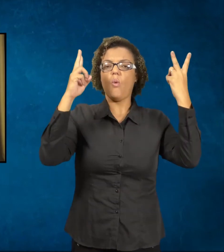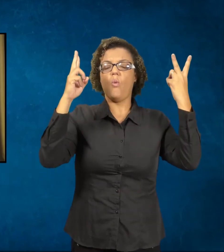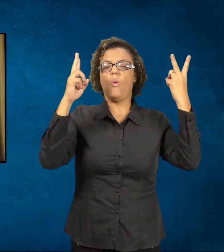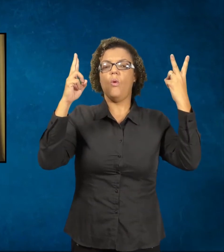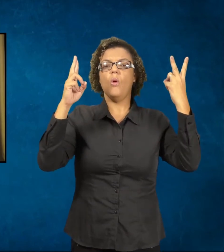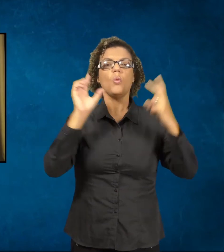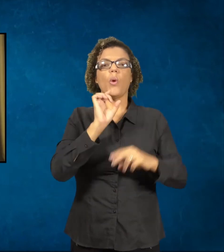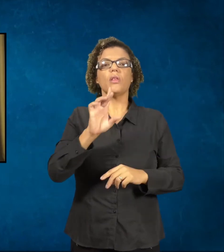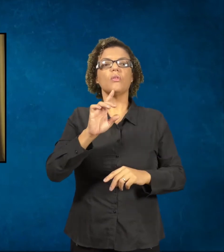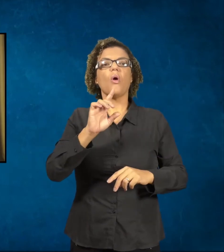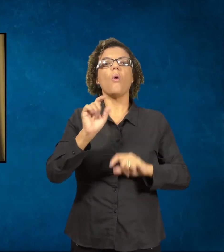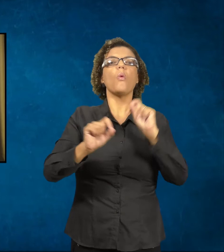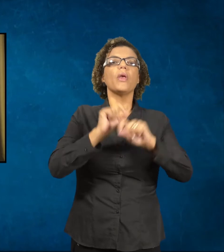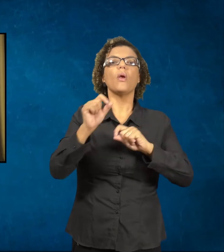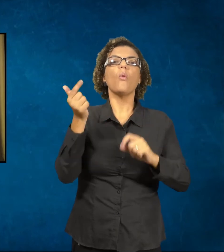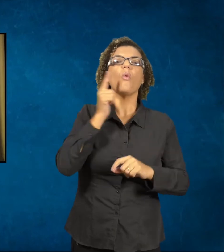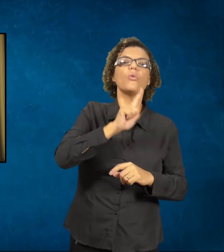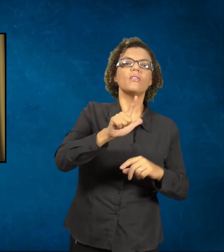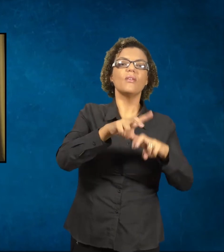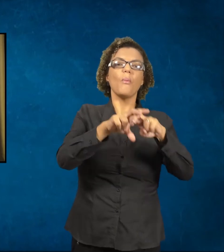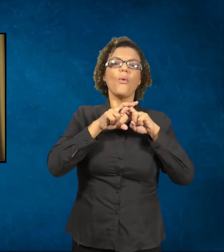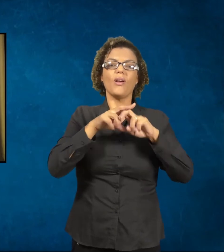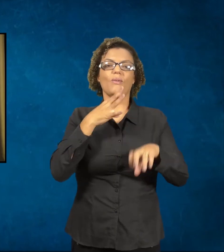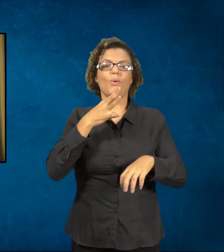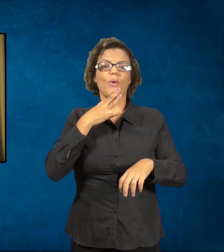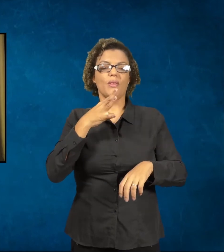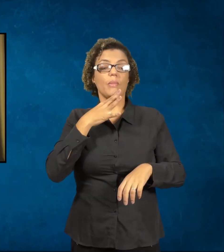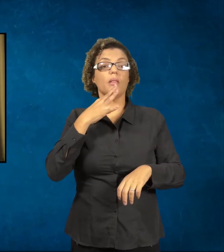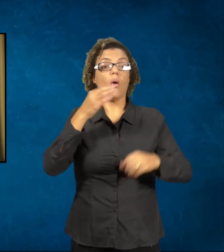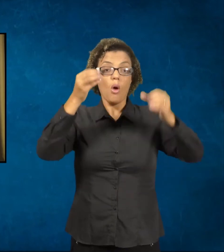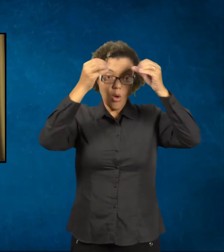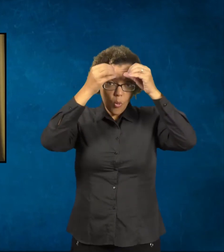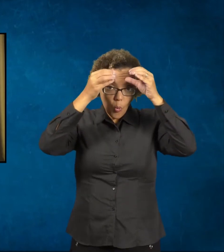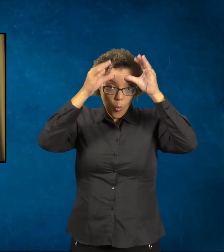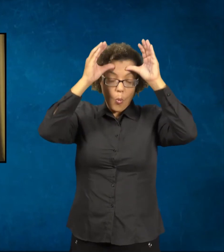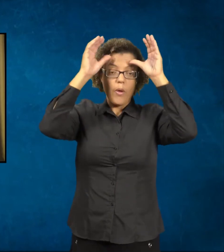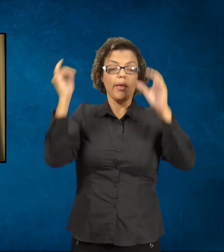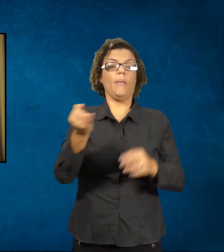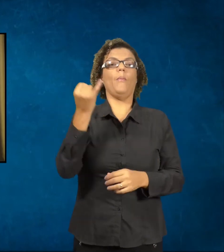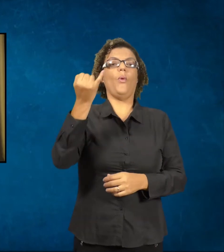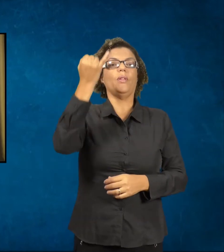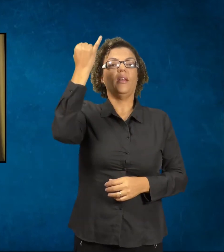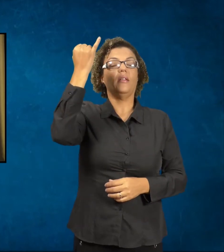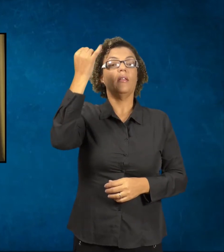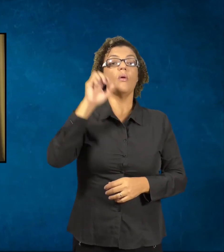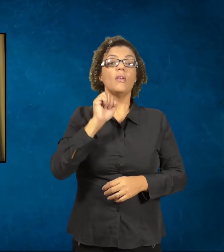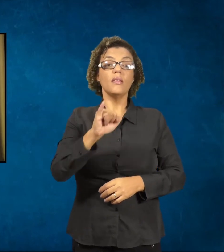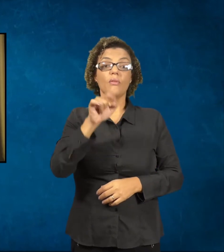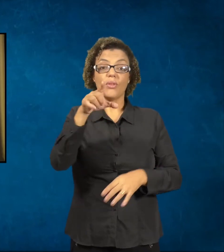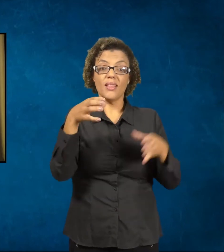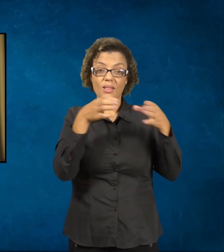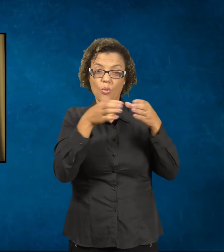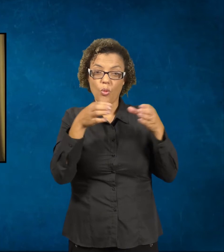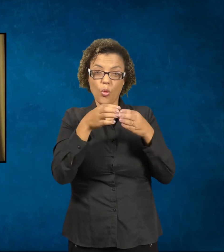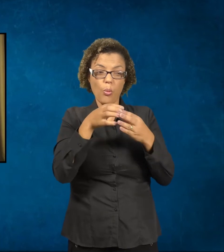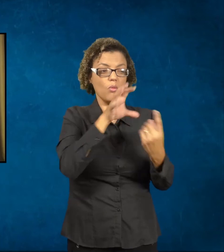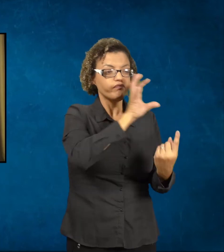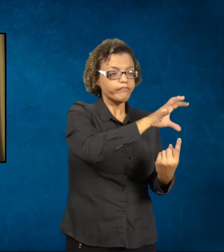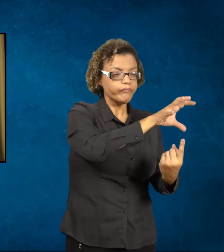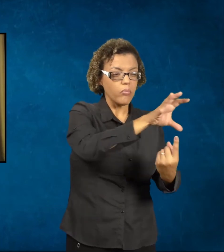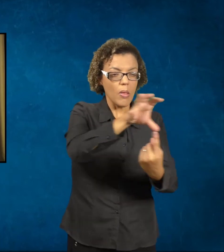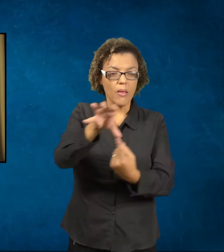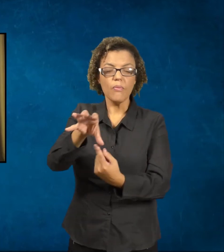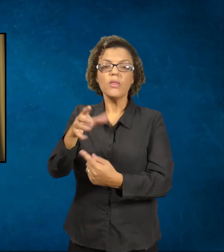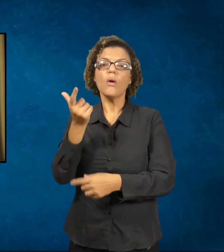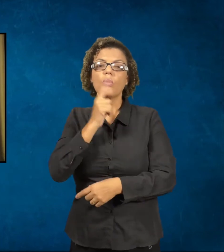depois. Quando você consegue fazer com que em um grupo, um jovem passe a pensar assim, uma criança passe